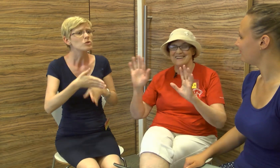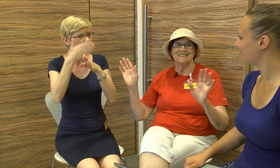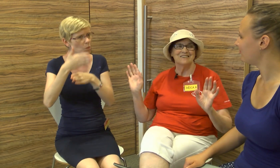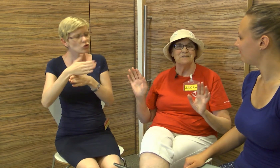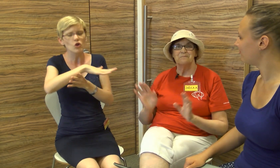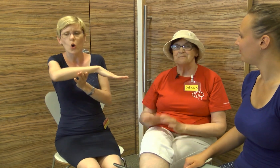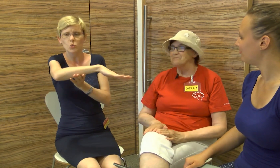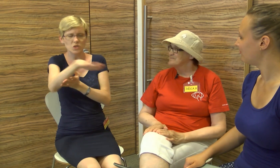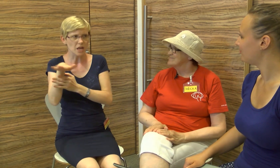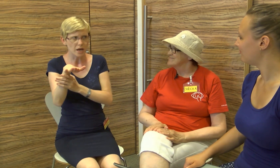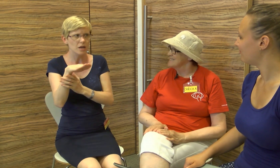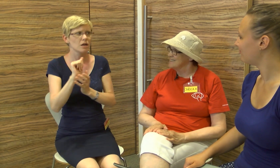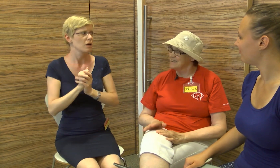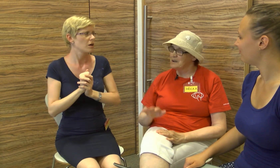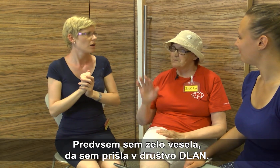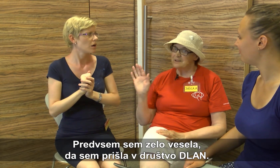vse.